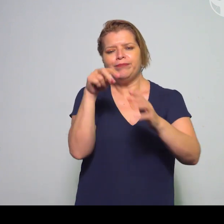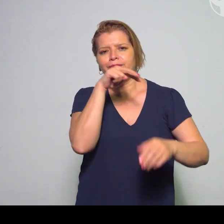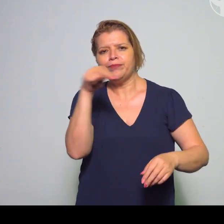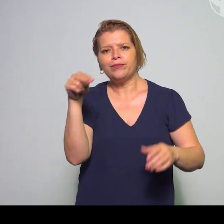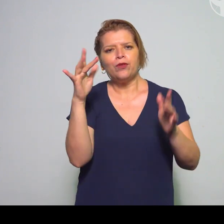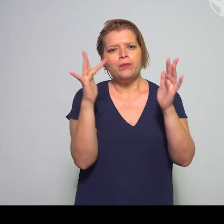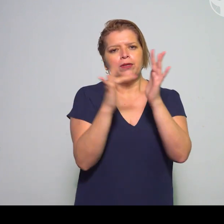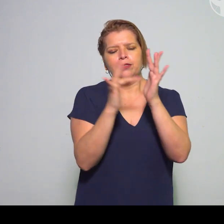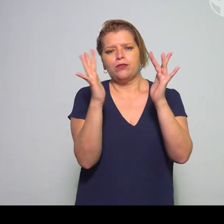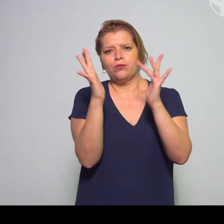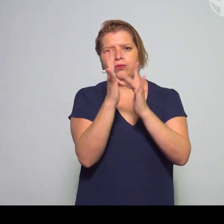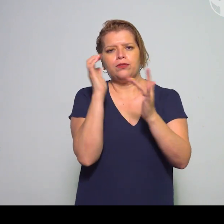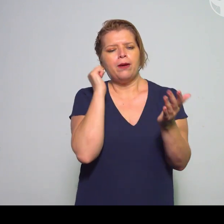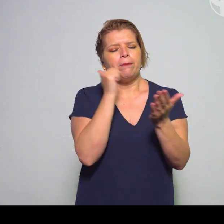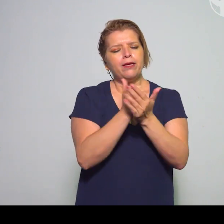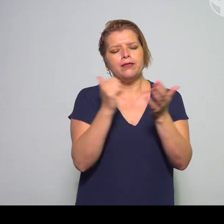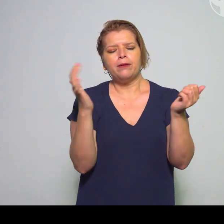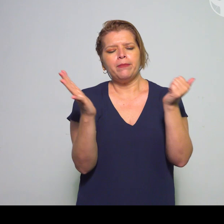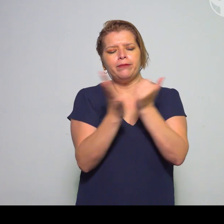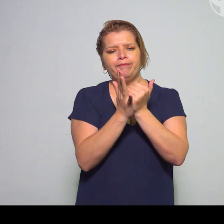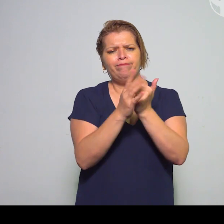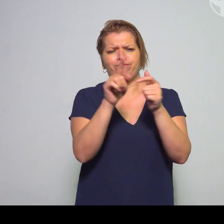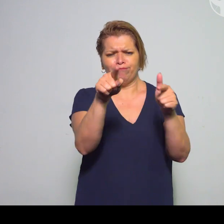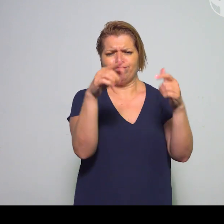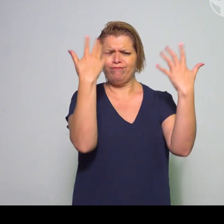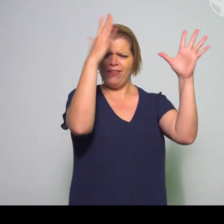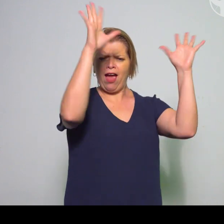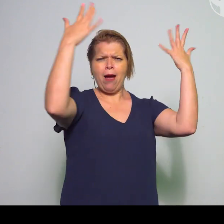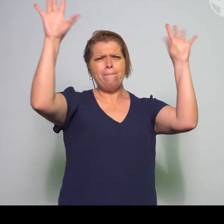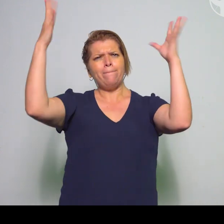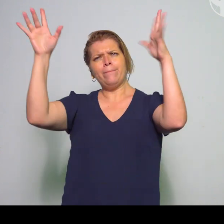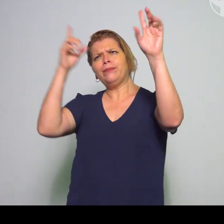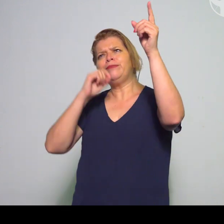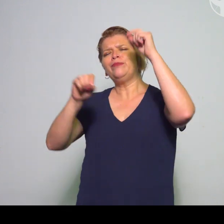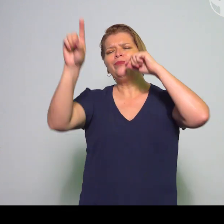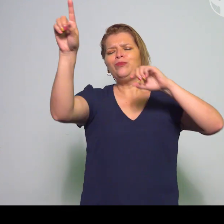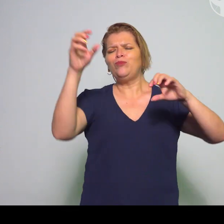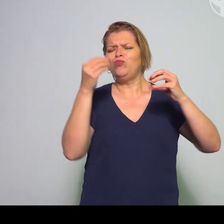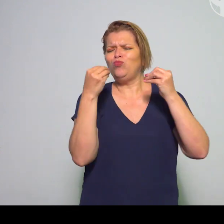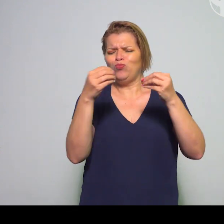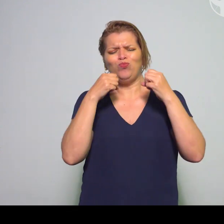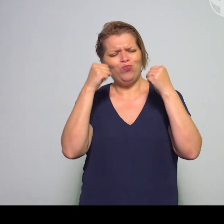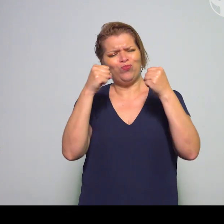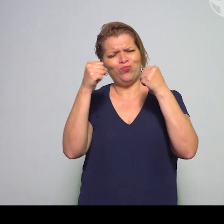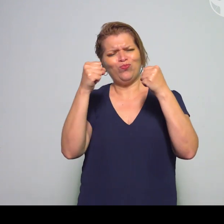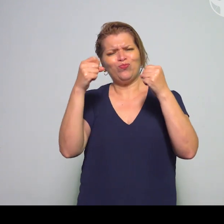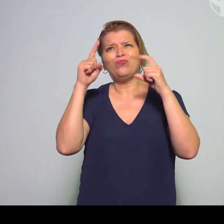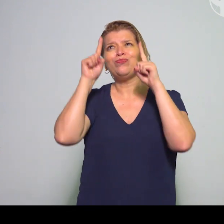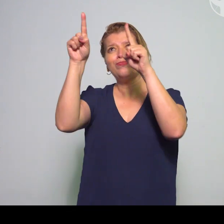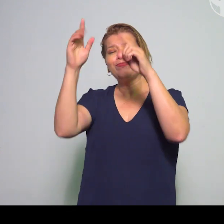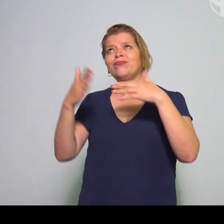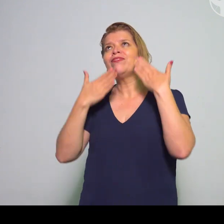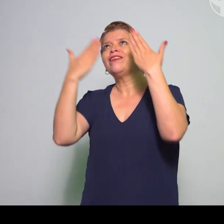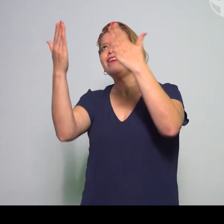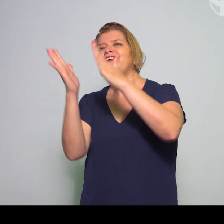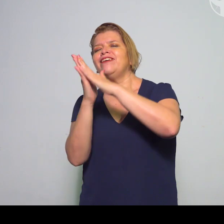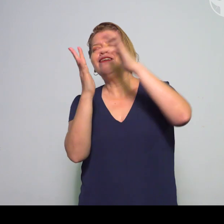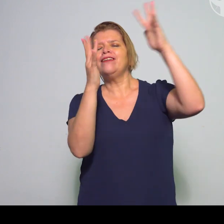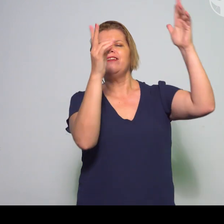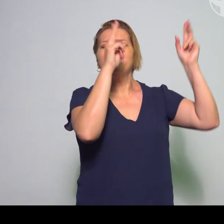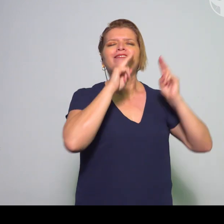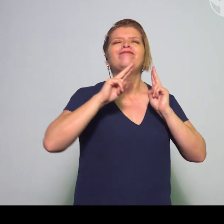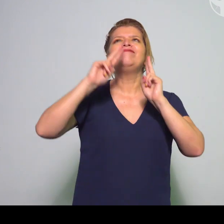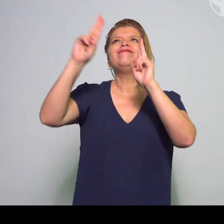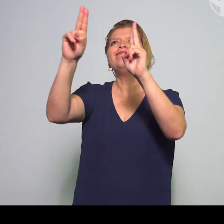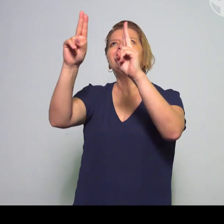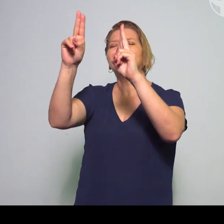ti. Oramos esto en el nombre de Jesús. Amén y amén. Dale un aplauso al Señor. Hazlo fuerte, porque para